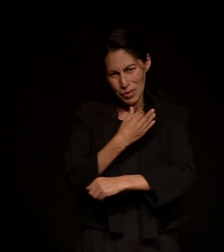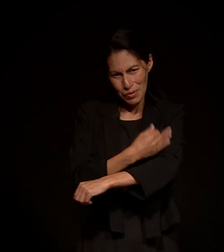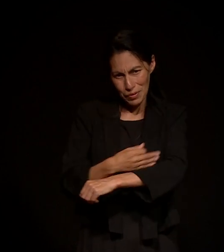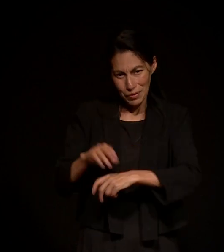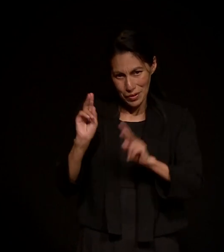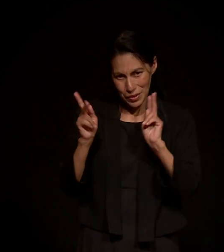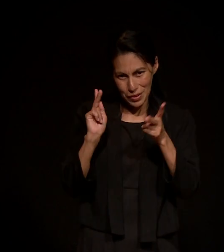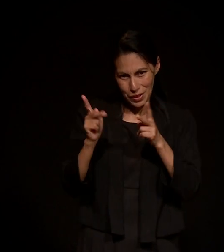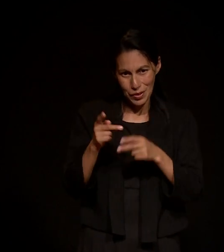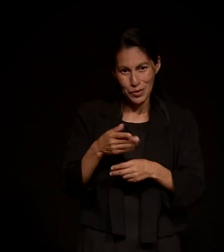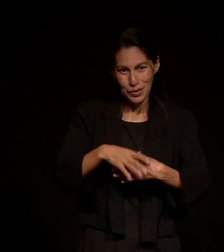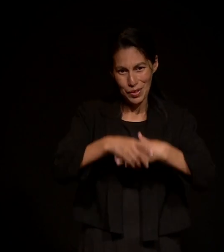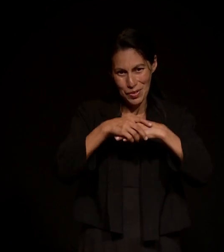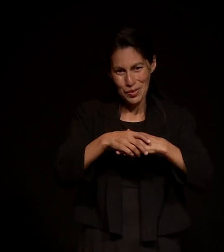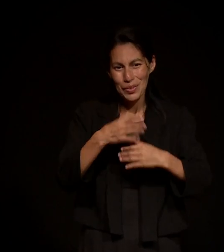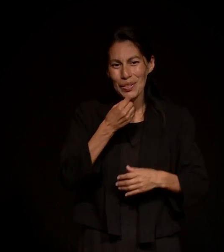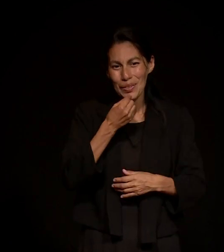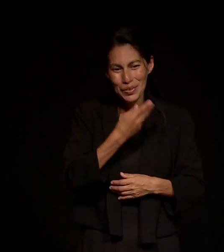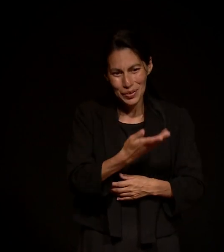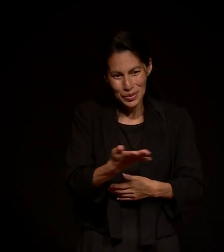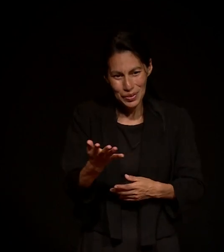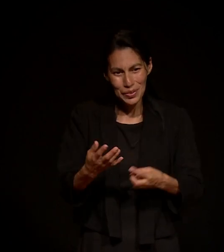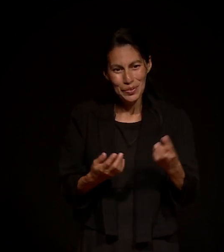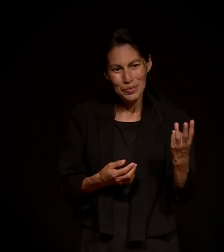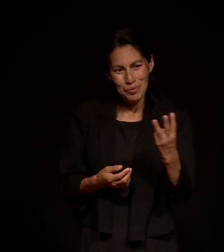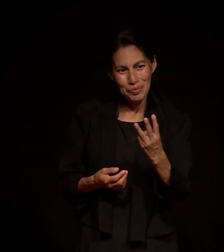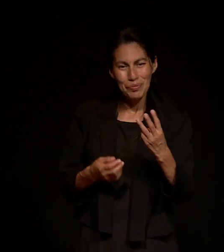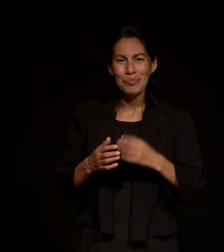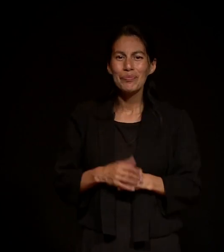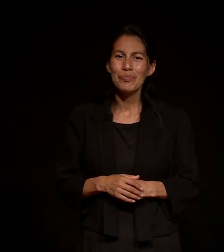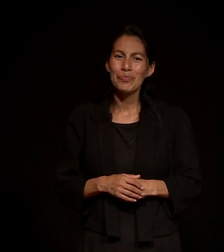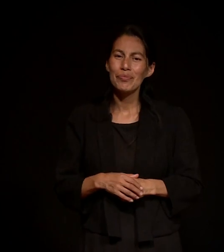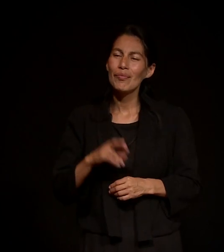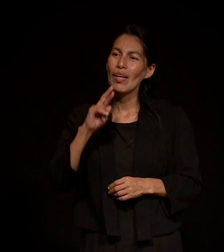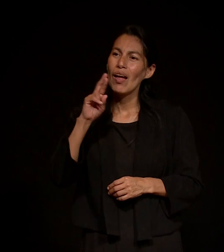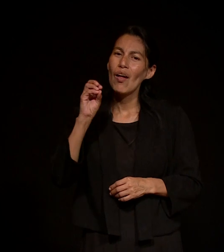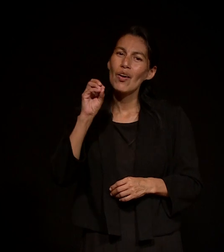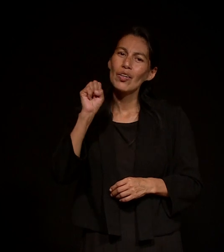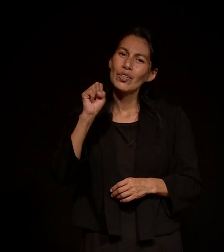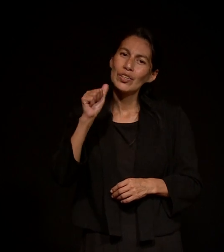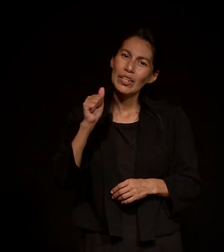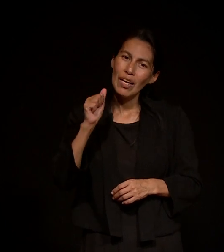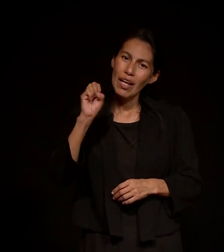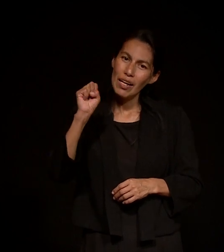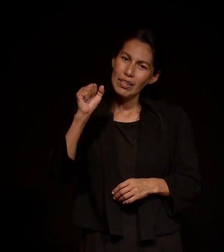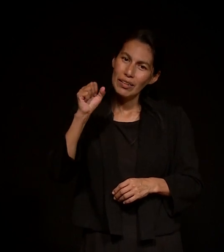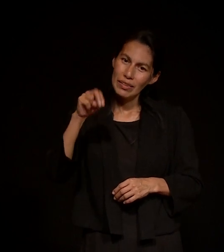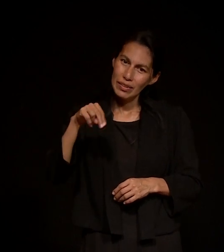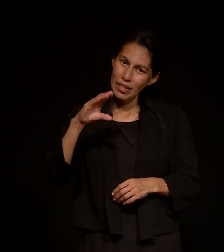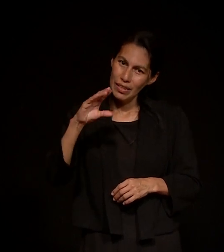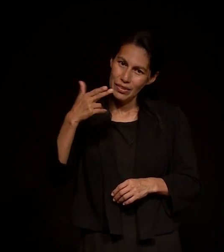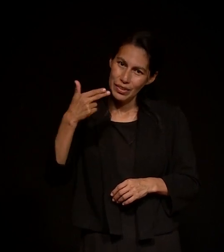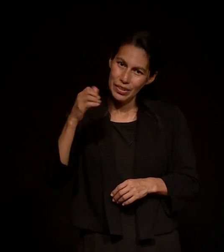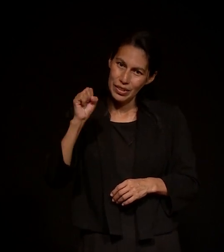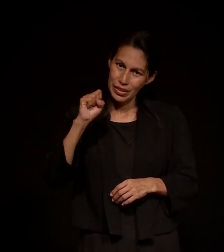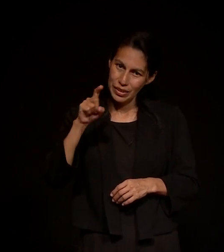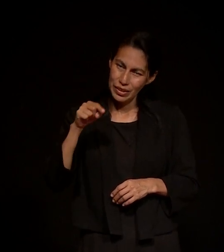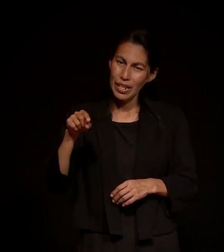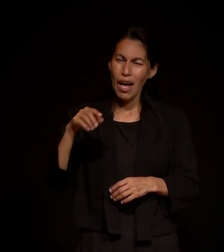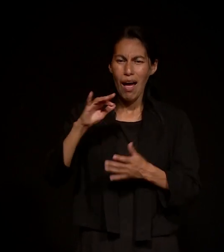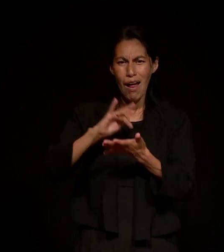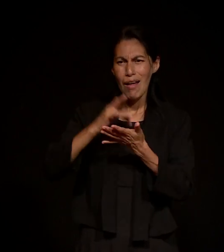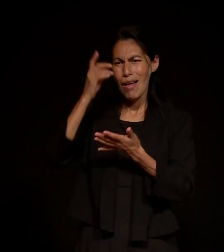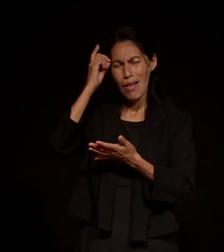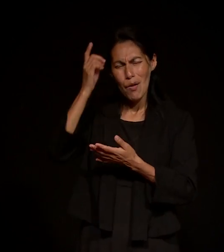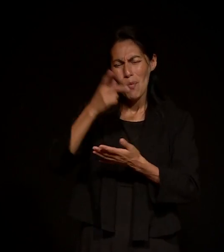vecinos. Vamos a orar, ¿verdad? Por Matilde Sandoval. Rosa Sánchez, gracias a Dios por este